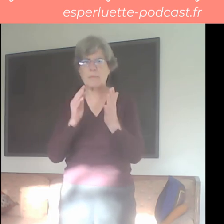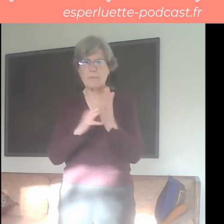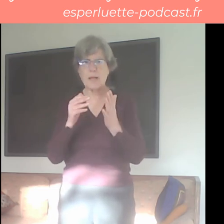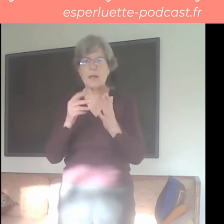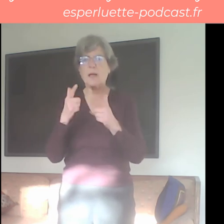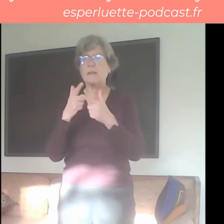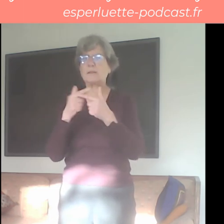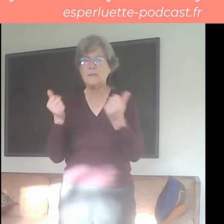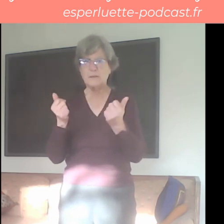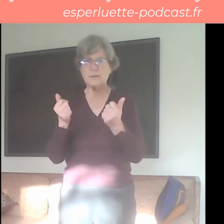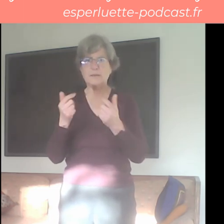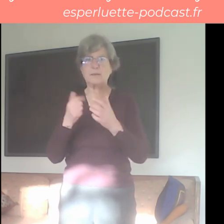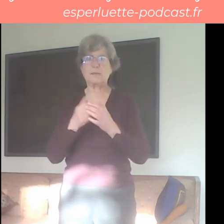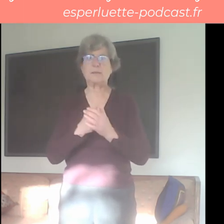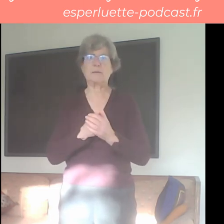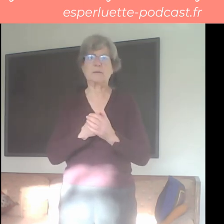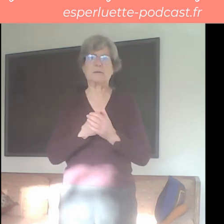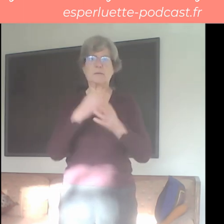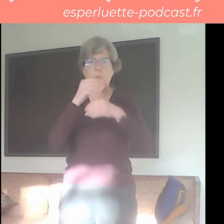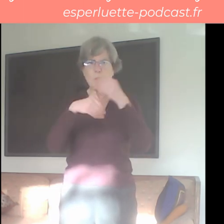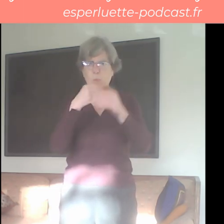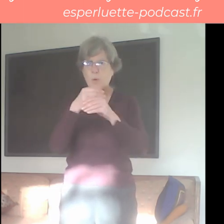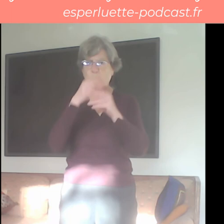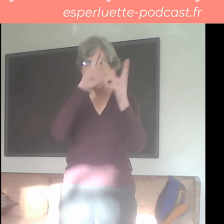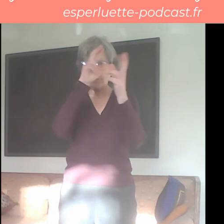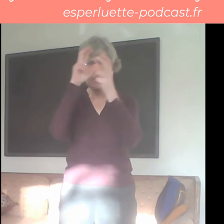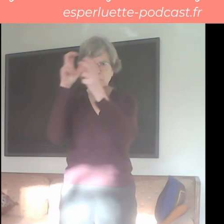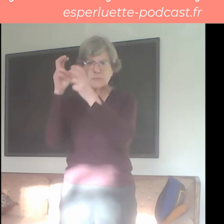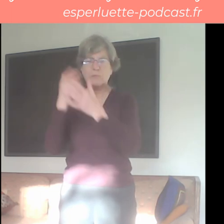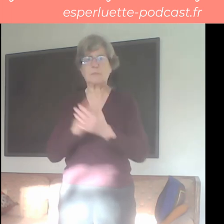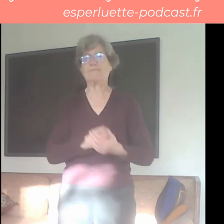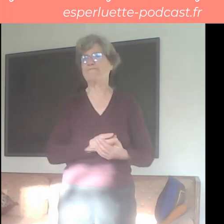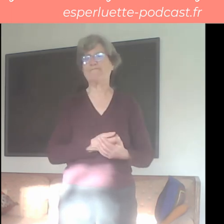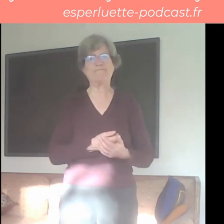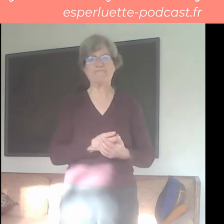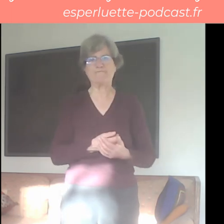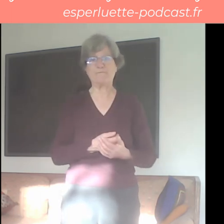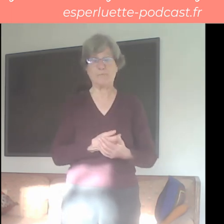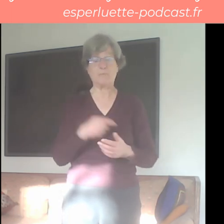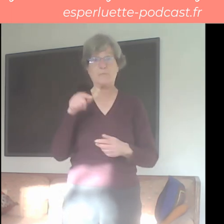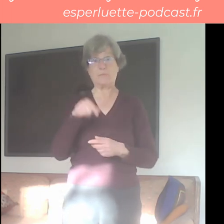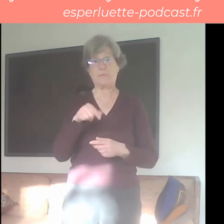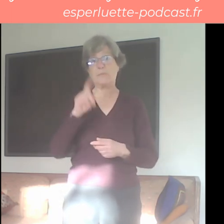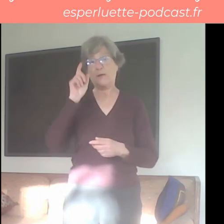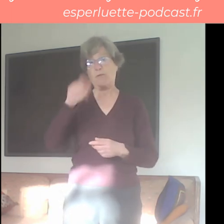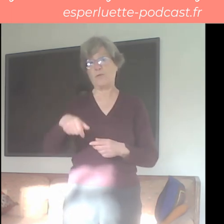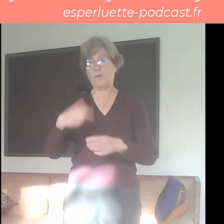Mais comment que les gens arrêtent de faire semblant de croire que les sourds c'est pareil que les entendants, déjà